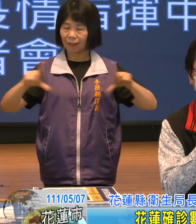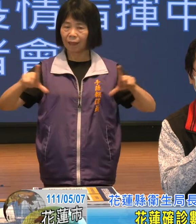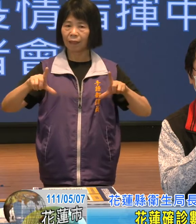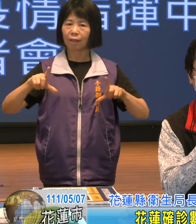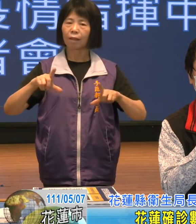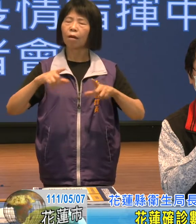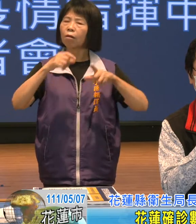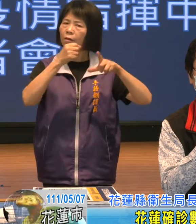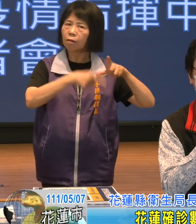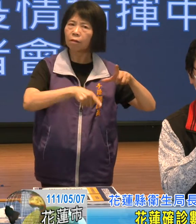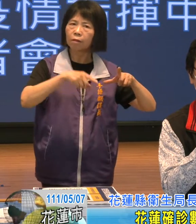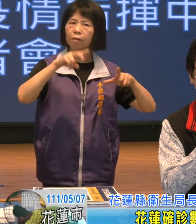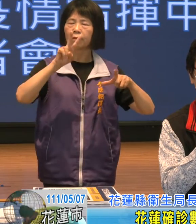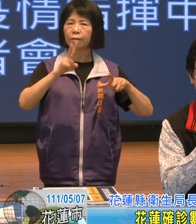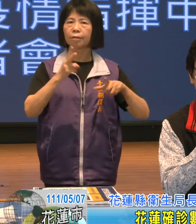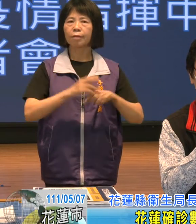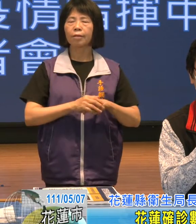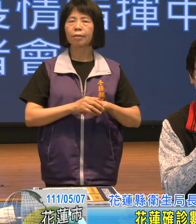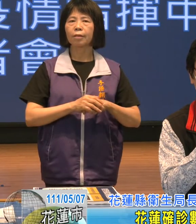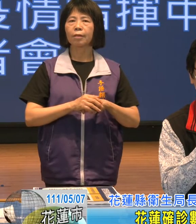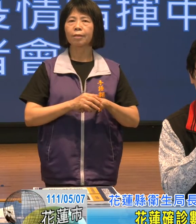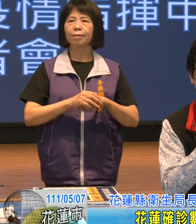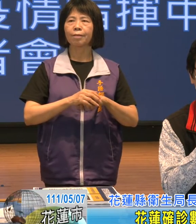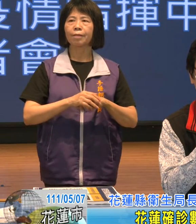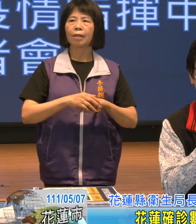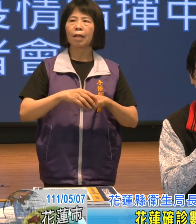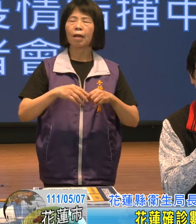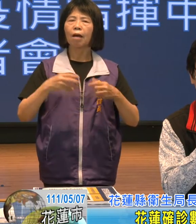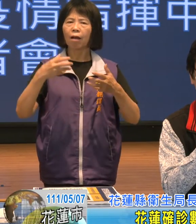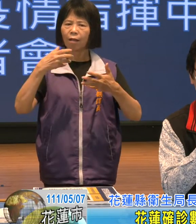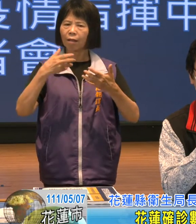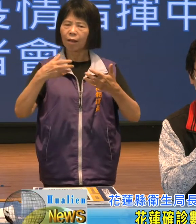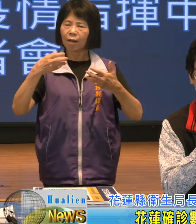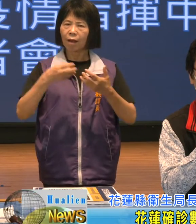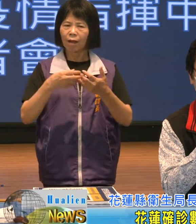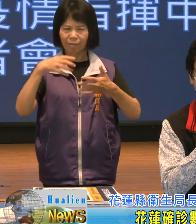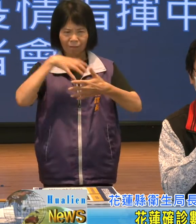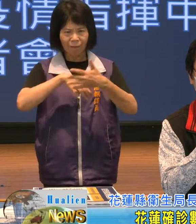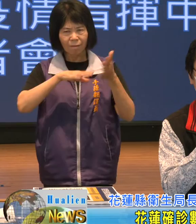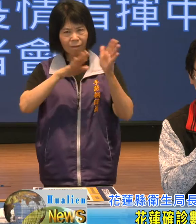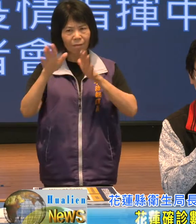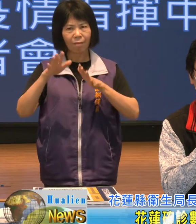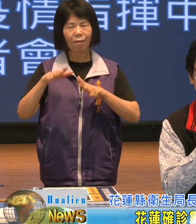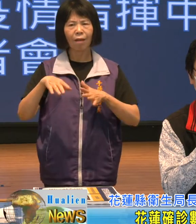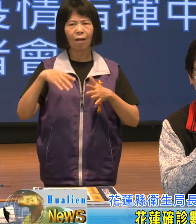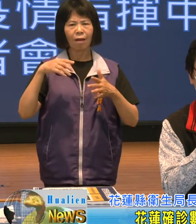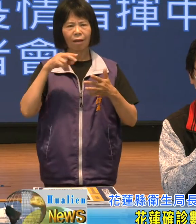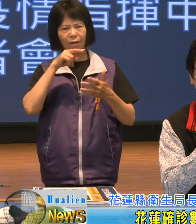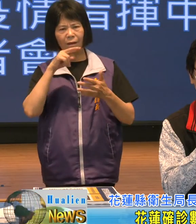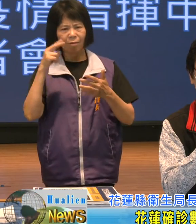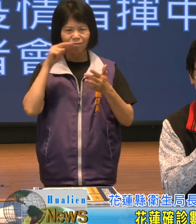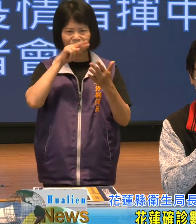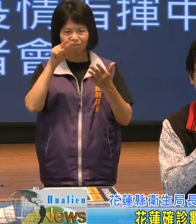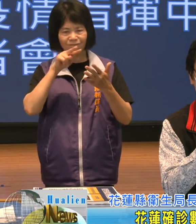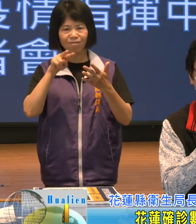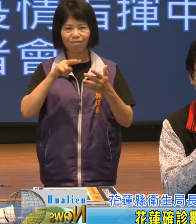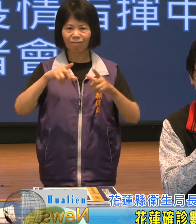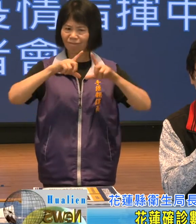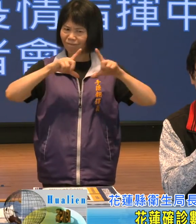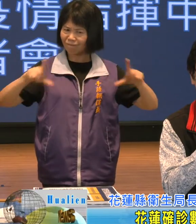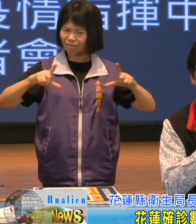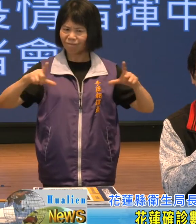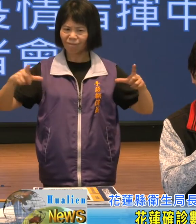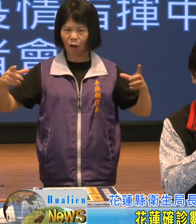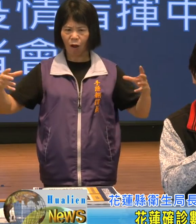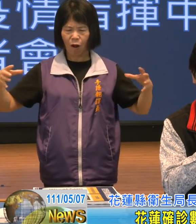机构或是一些分析里面的内容事实上没有办法看到有一个大型的